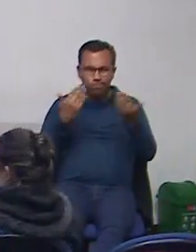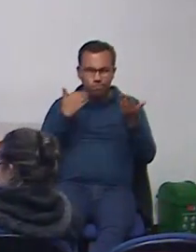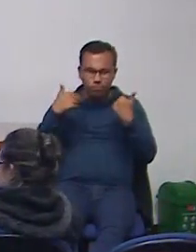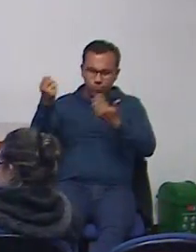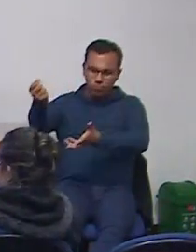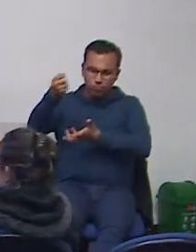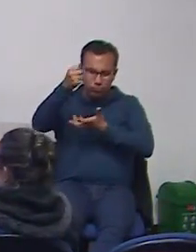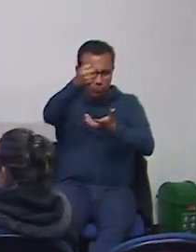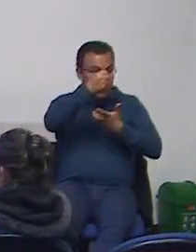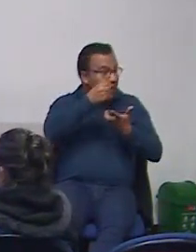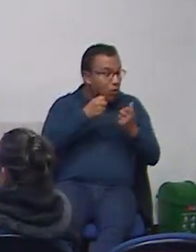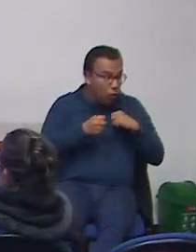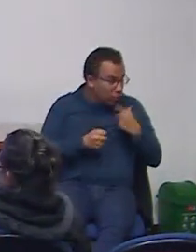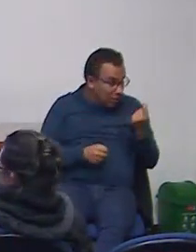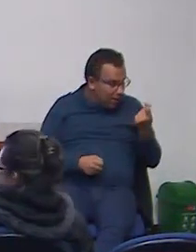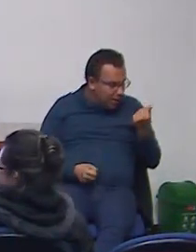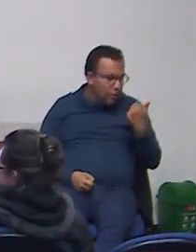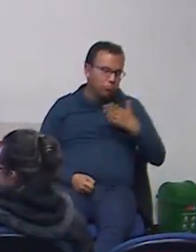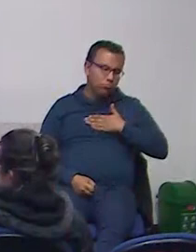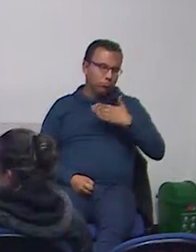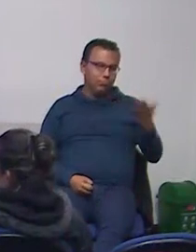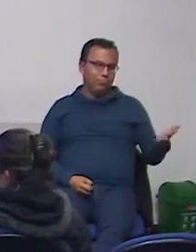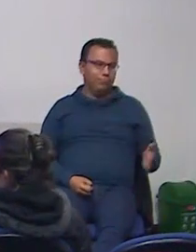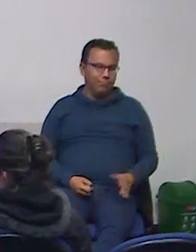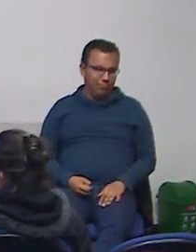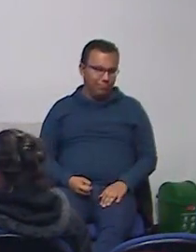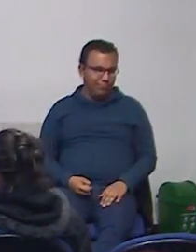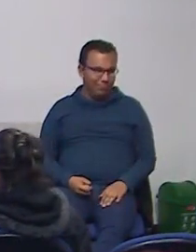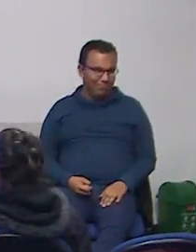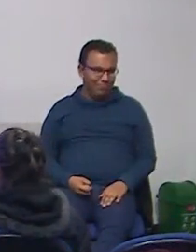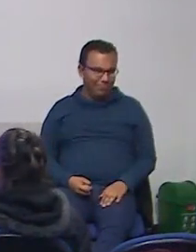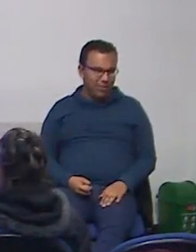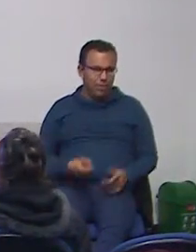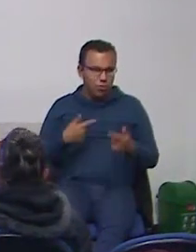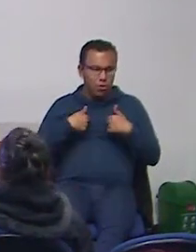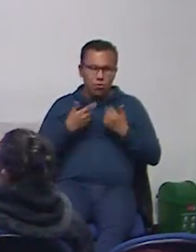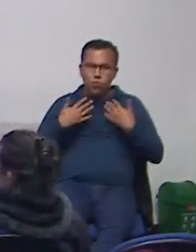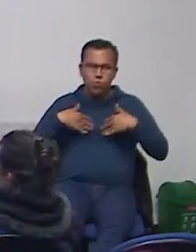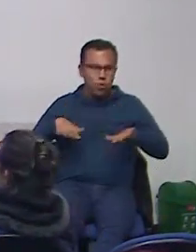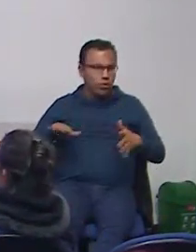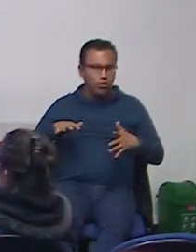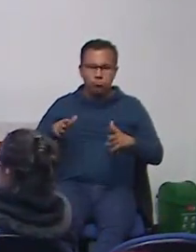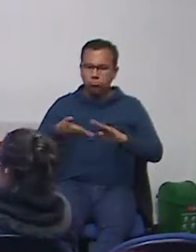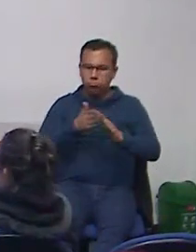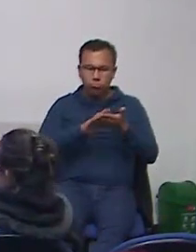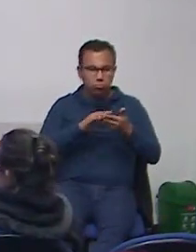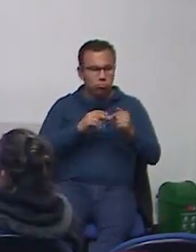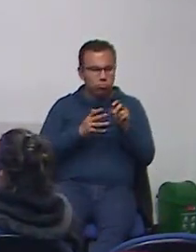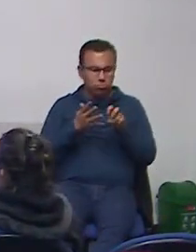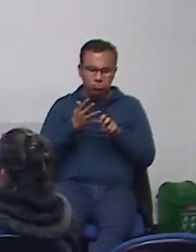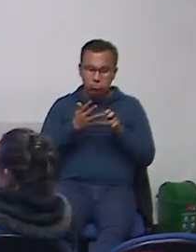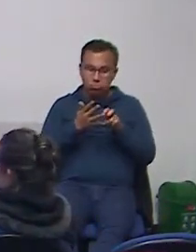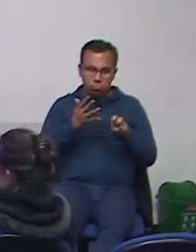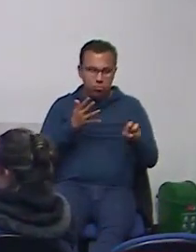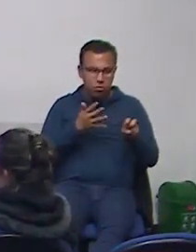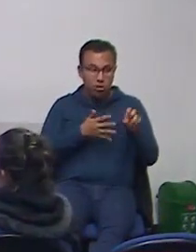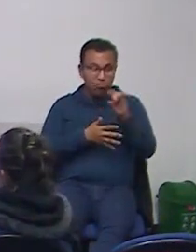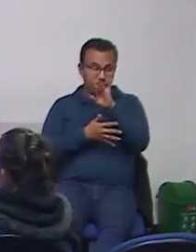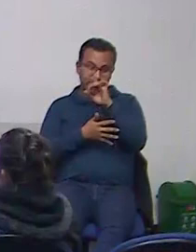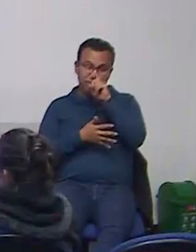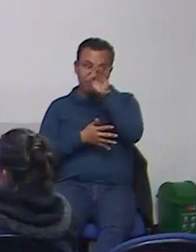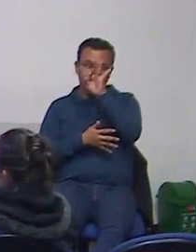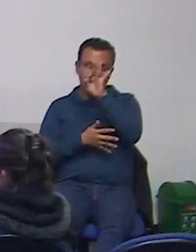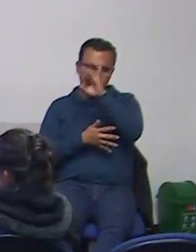población que no tiene recursos eh Porque yo tengo yo yo recibo de todo tipo de población de 15 a